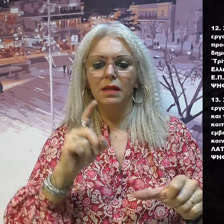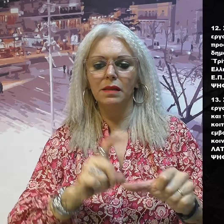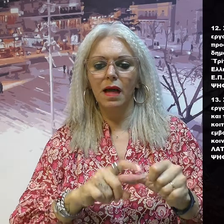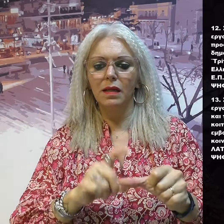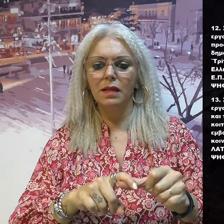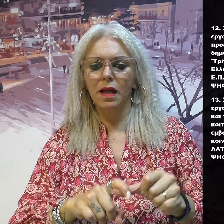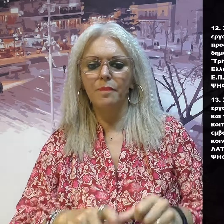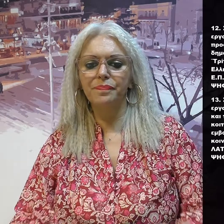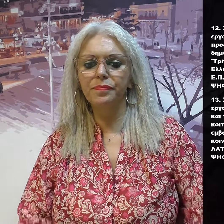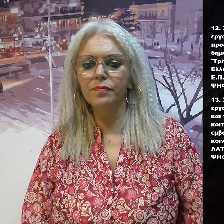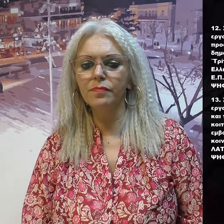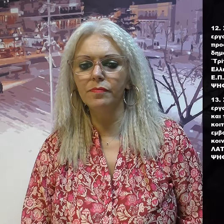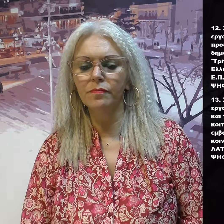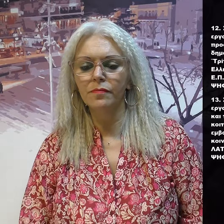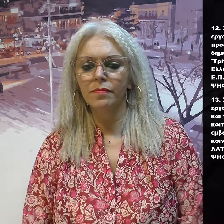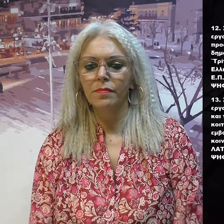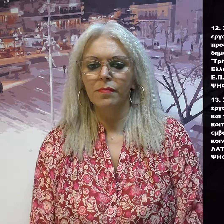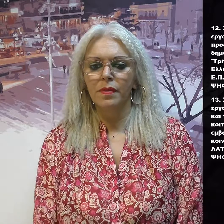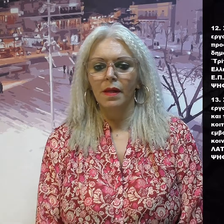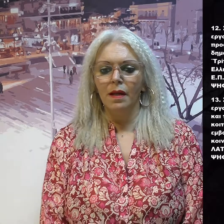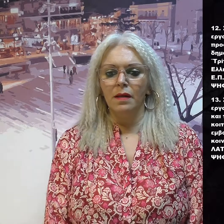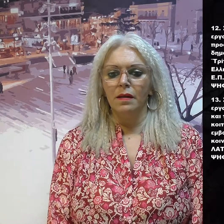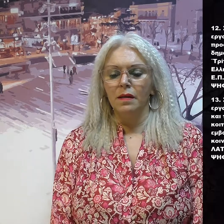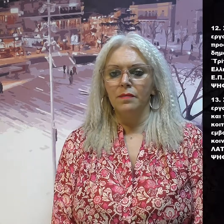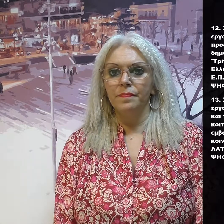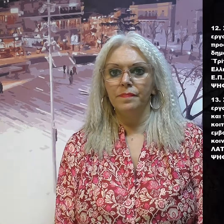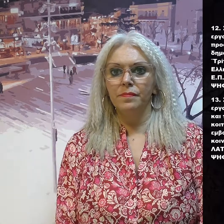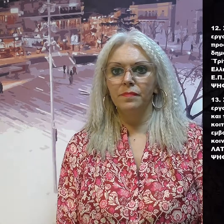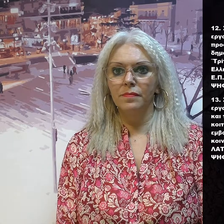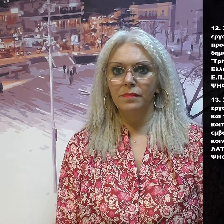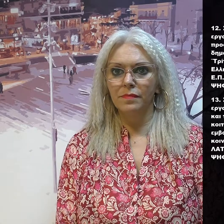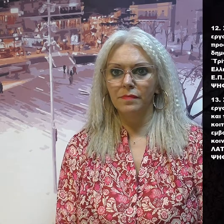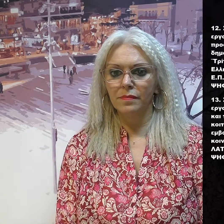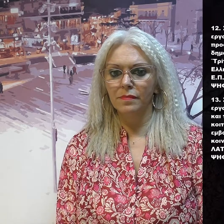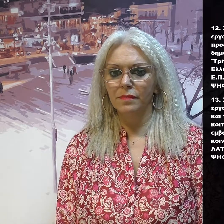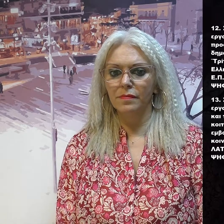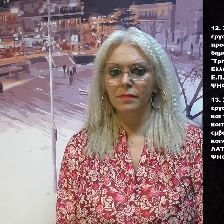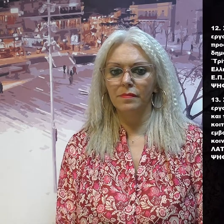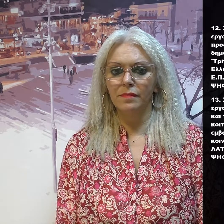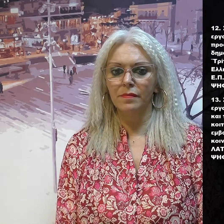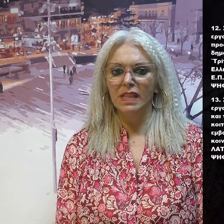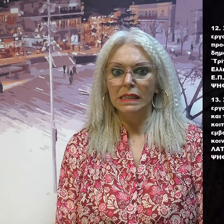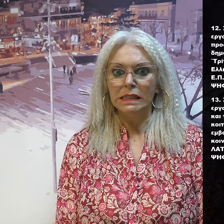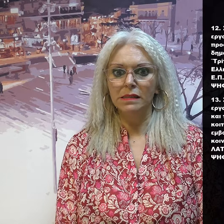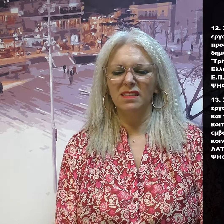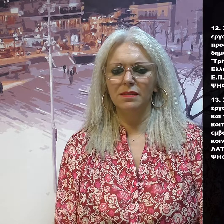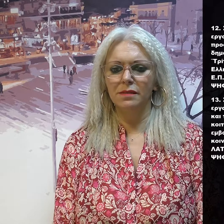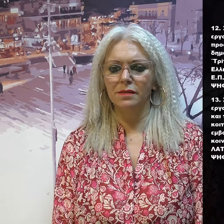των επιφανειακών εξκαφών και των γεωτρήσεων προς διαπίστωση ύπαρξης κοιτασμάτων φυσικών λίθων σε δημοτική έκταση εμβαδού